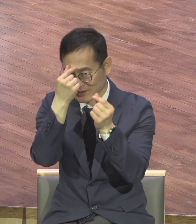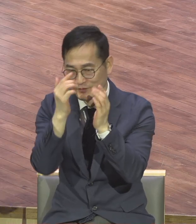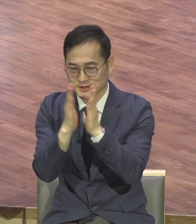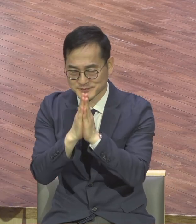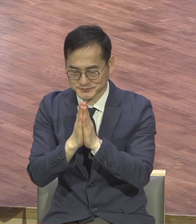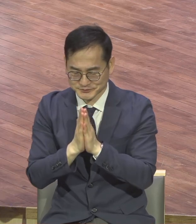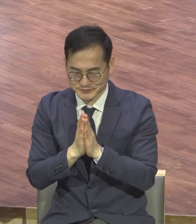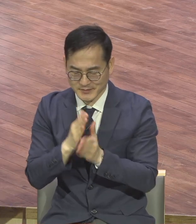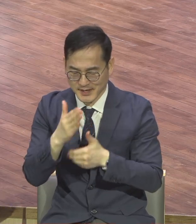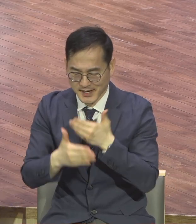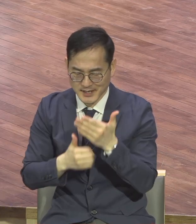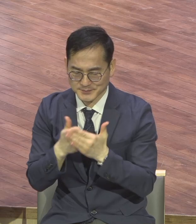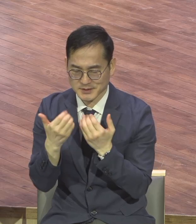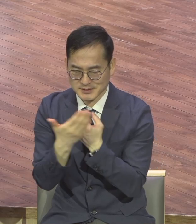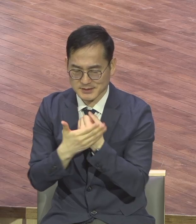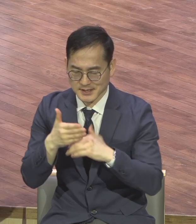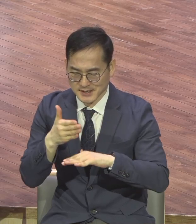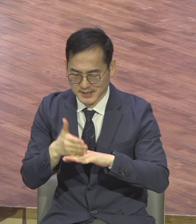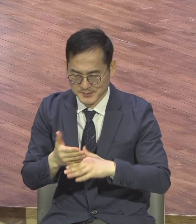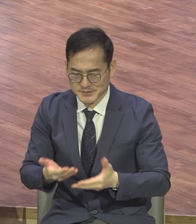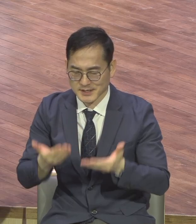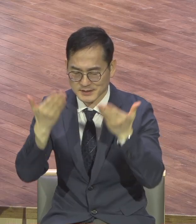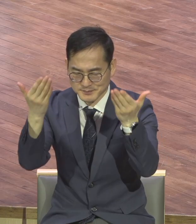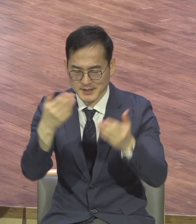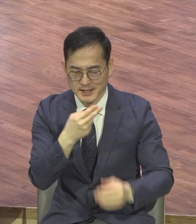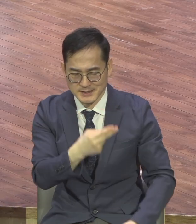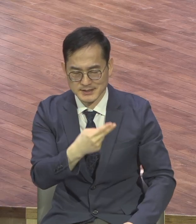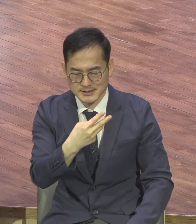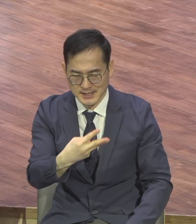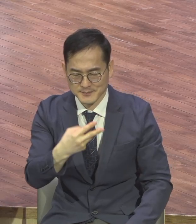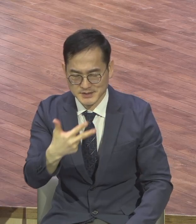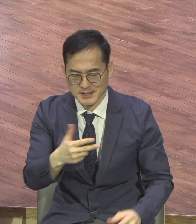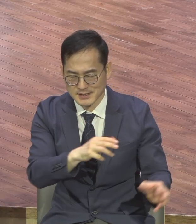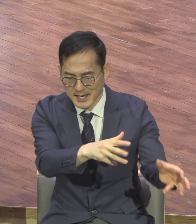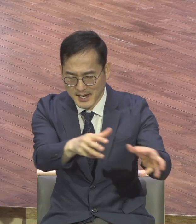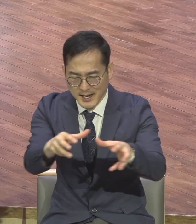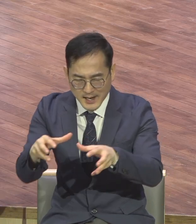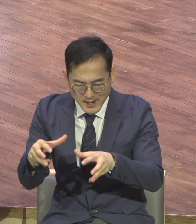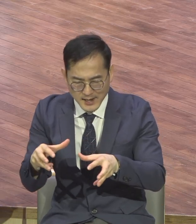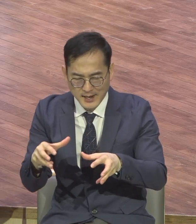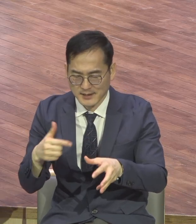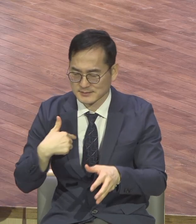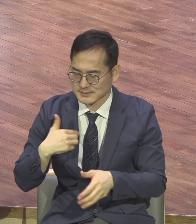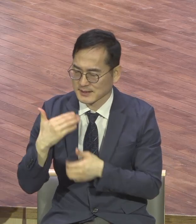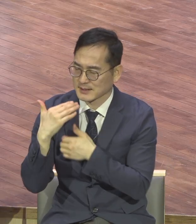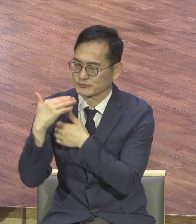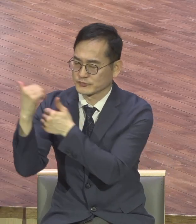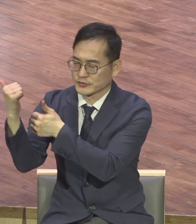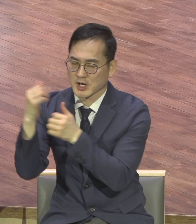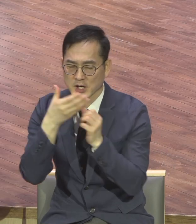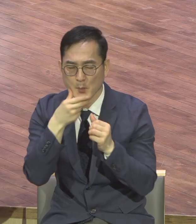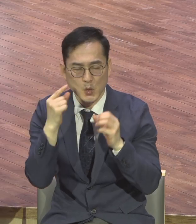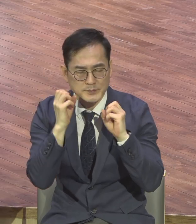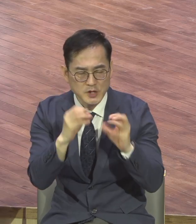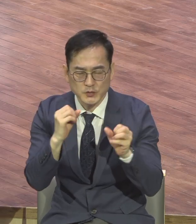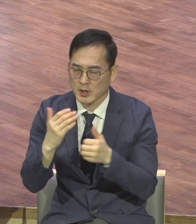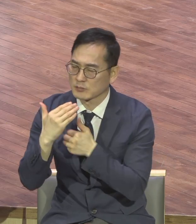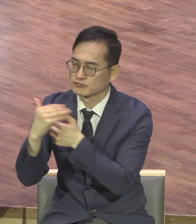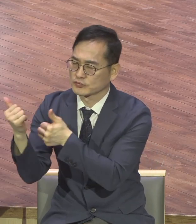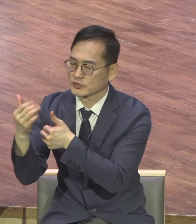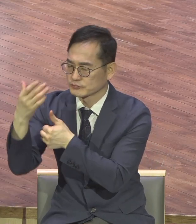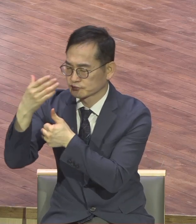은혜를 감사합니다. 2, 3, 7 시대에 2, 3, 7 나라 살려주신 남은 자로 불러주시고 남은 자로 쓰임받게